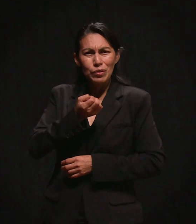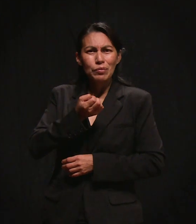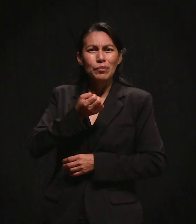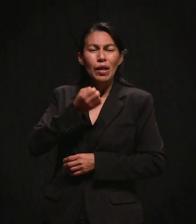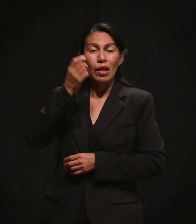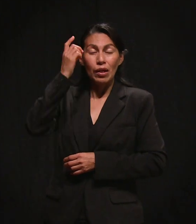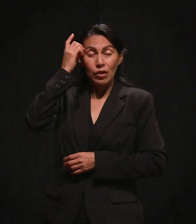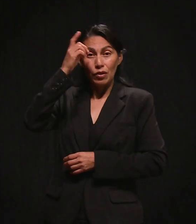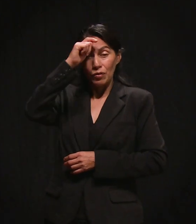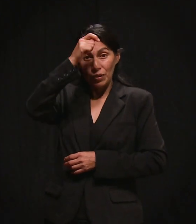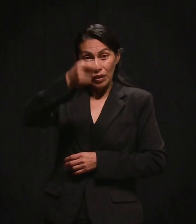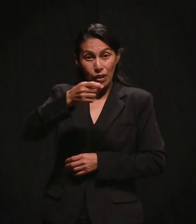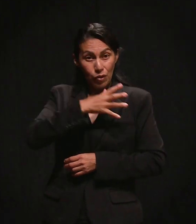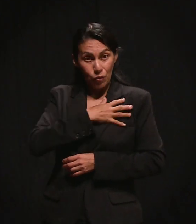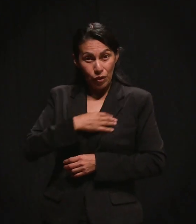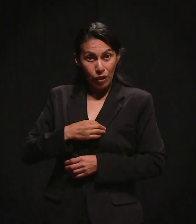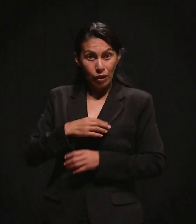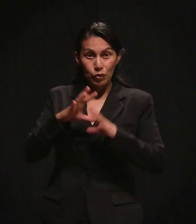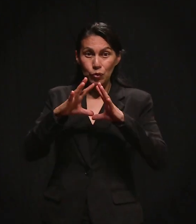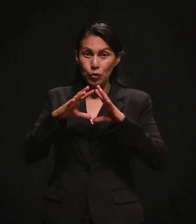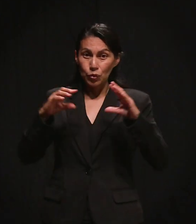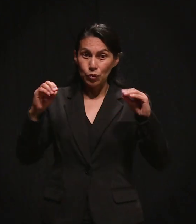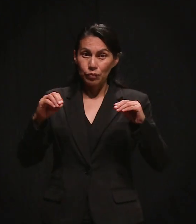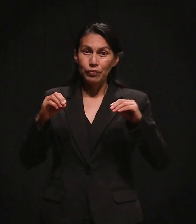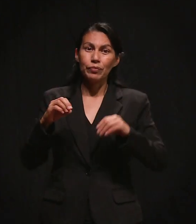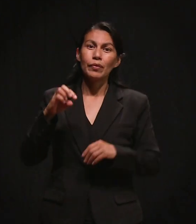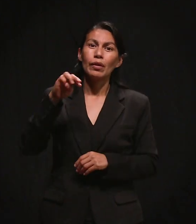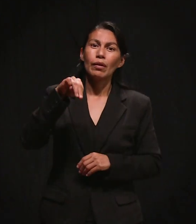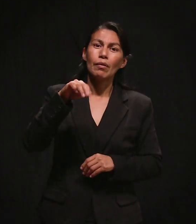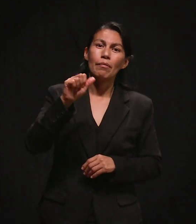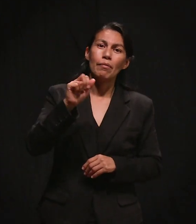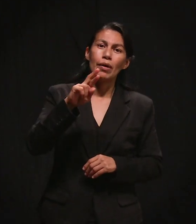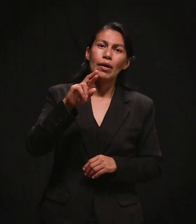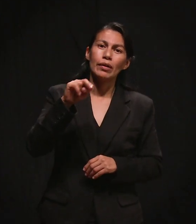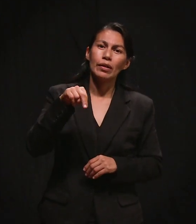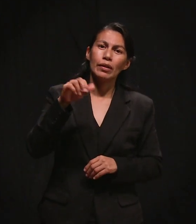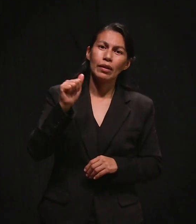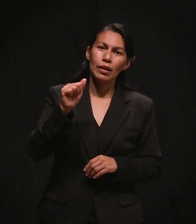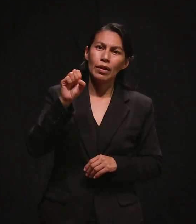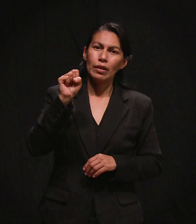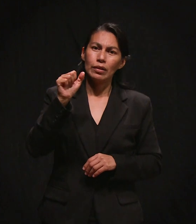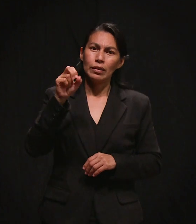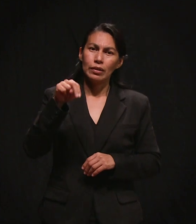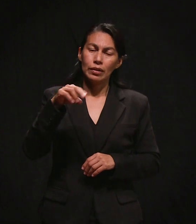bienestar de tu hija. Marina Sánchez, por mi hija Ivonne,